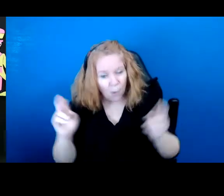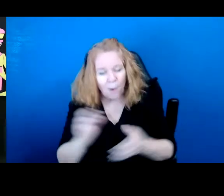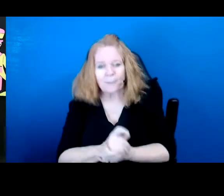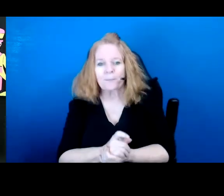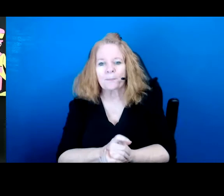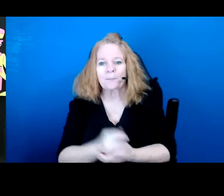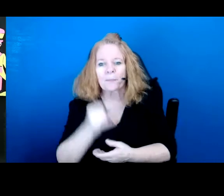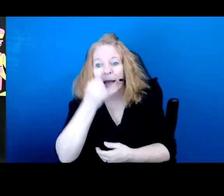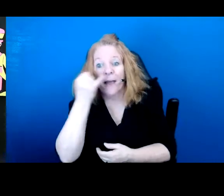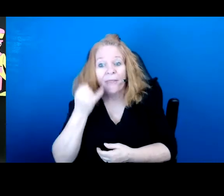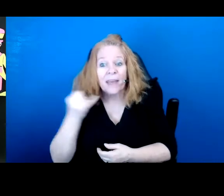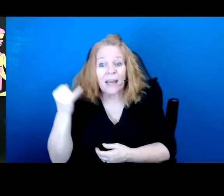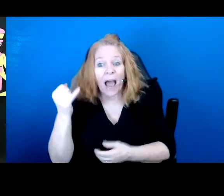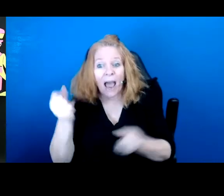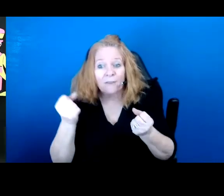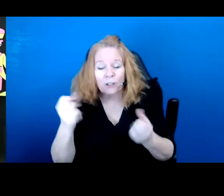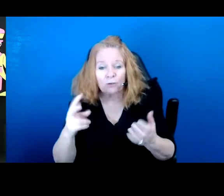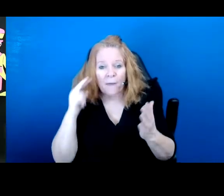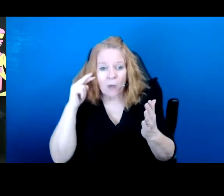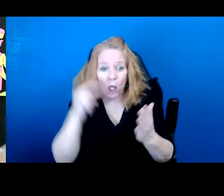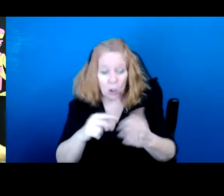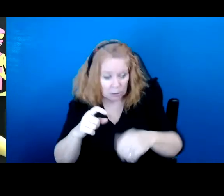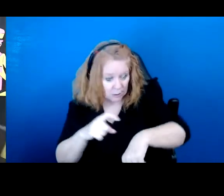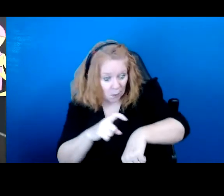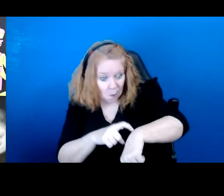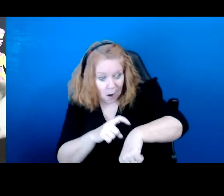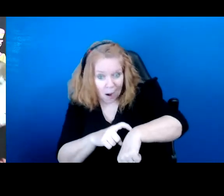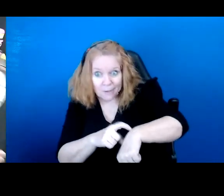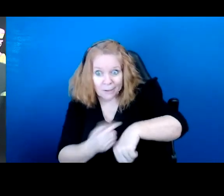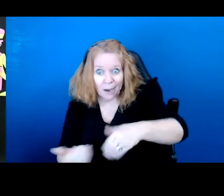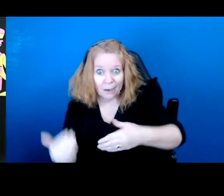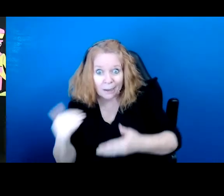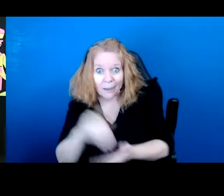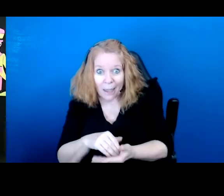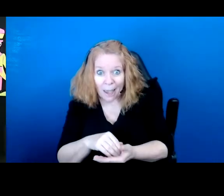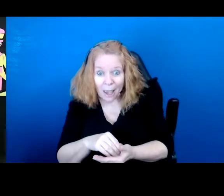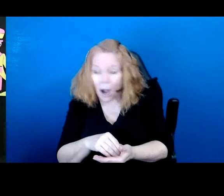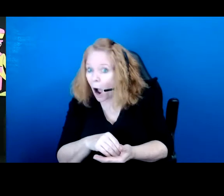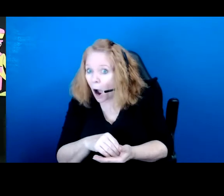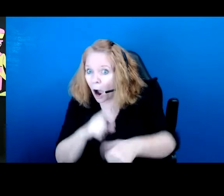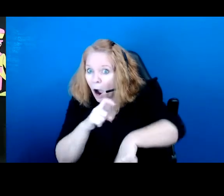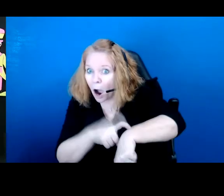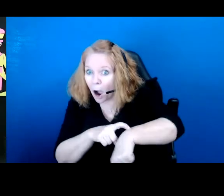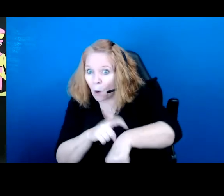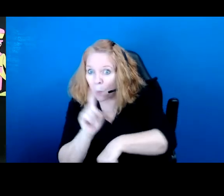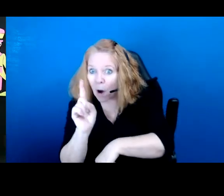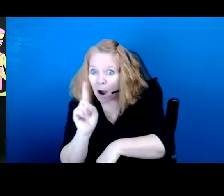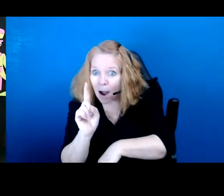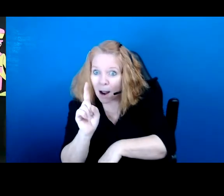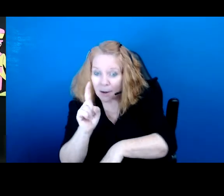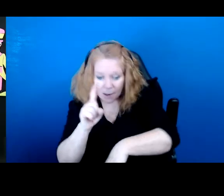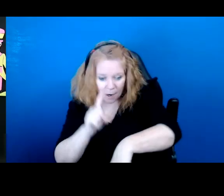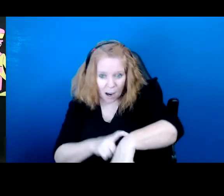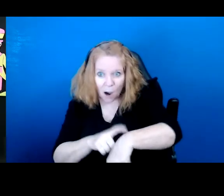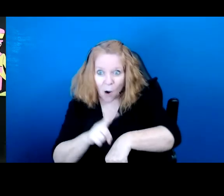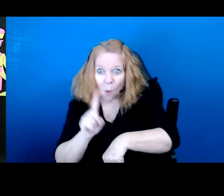arriba todos arriba y después se fija en su reloj gigantesco y era